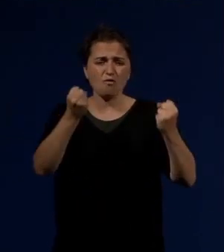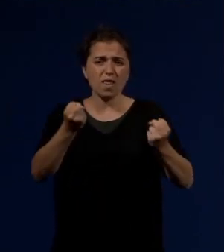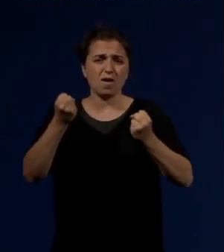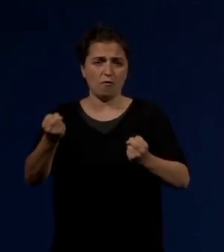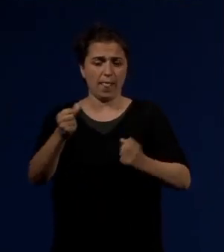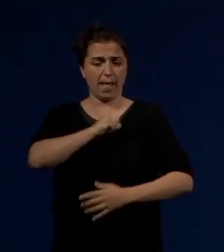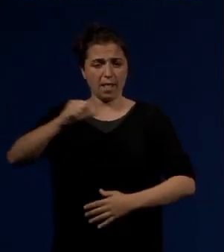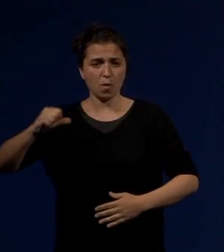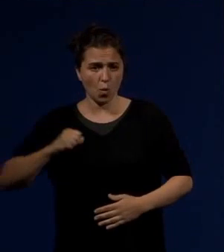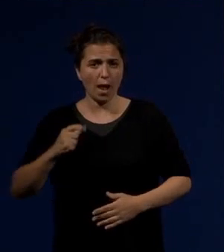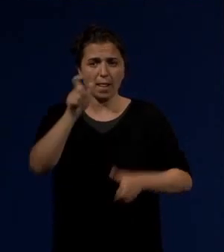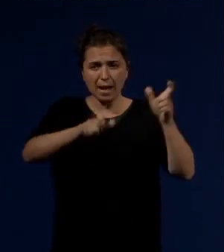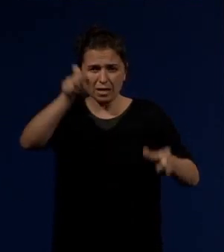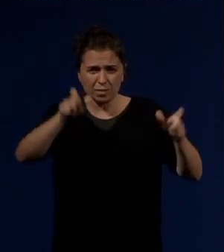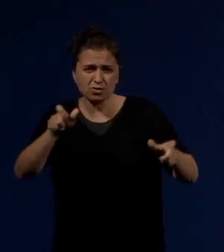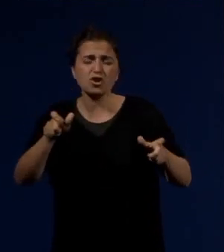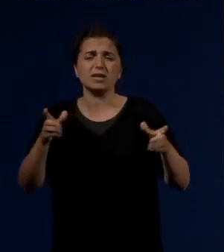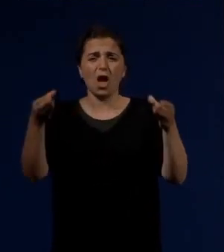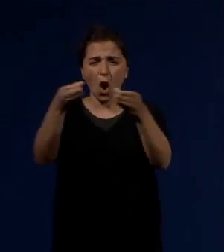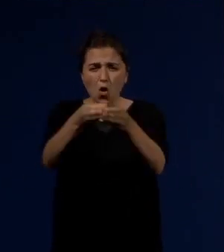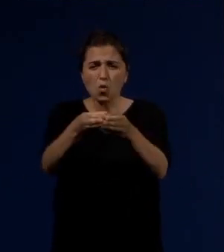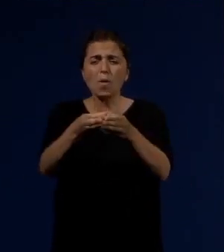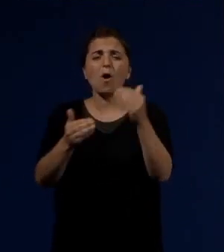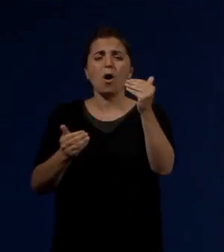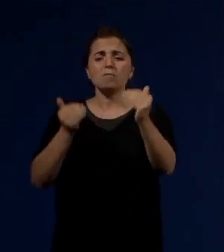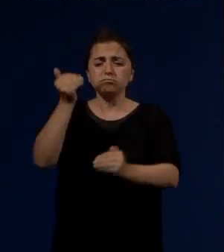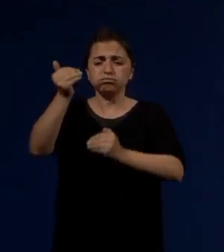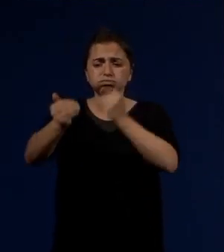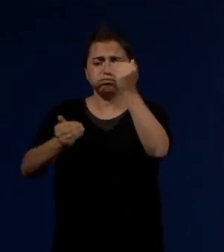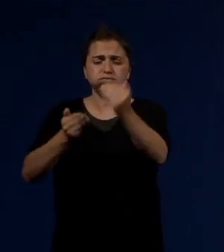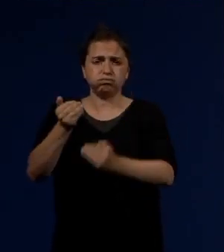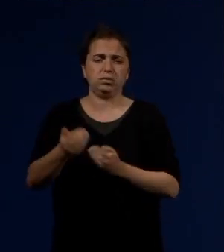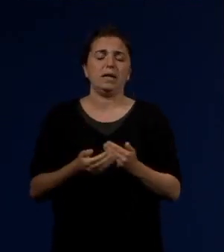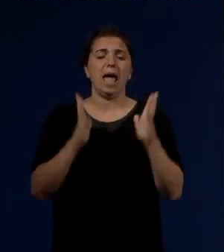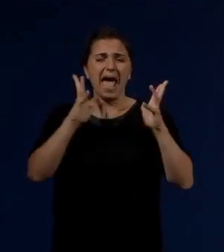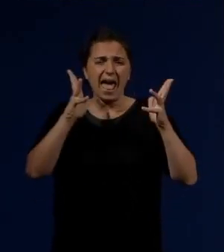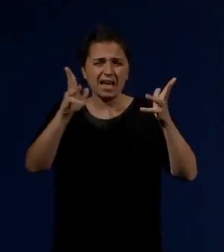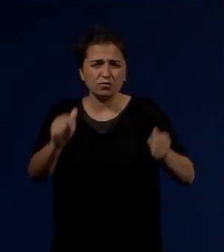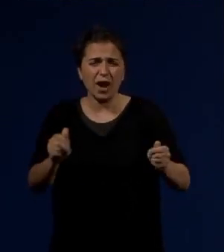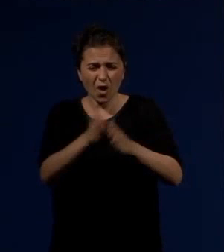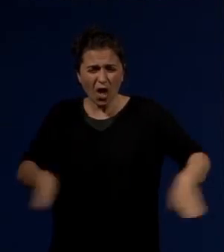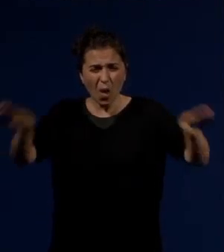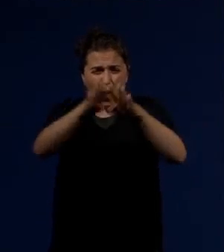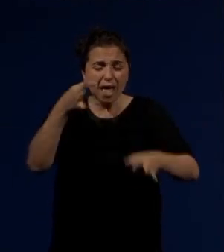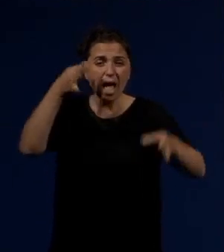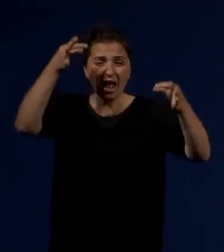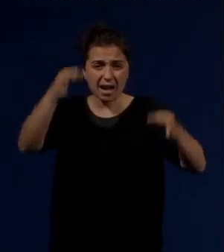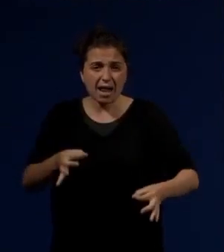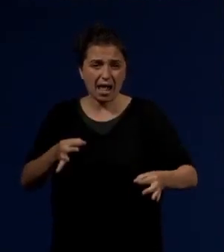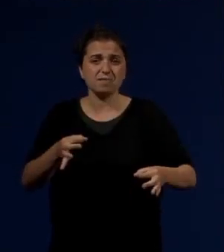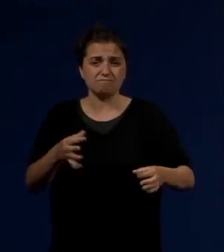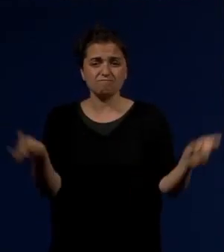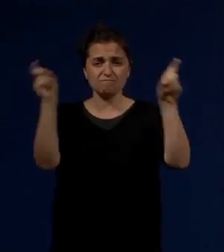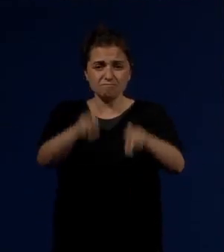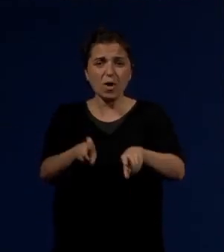título individual, moitos esforzos colectivos, tradicións políticas diferentes en pé de igualdade. Igualdade real como punto de encontro